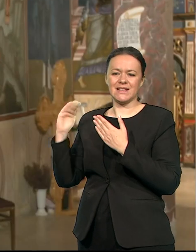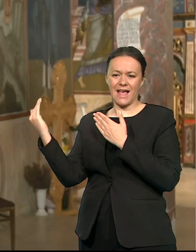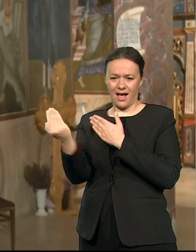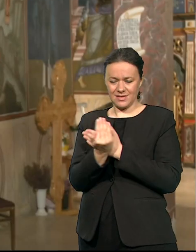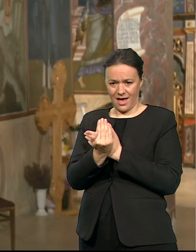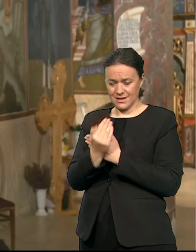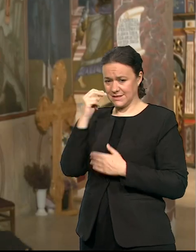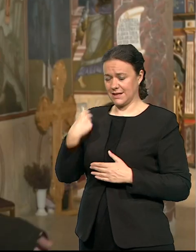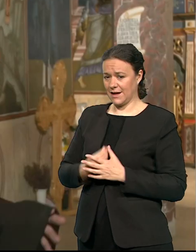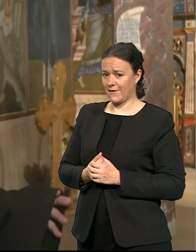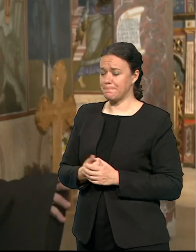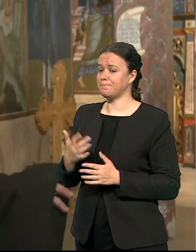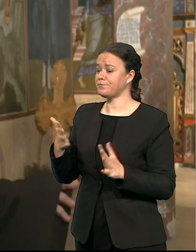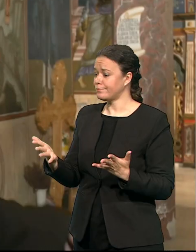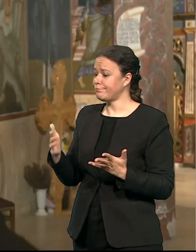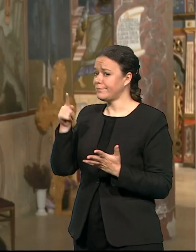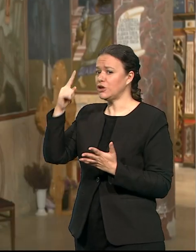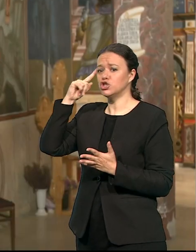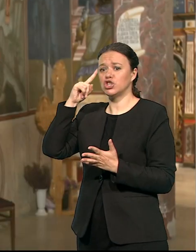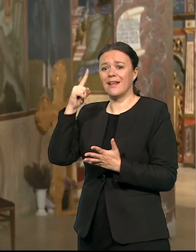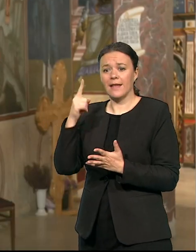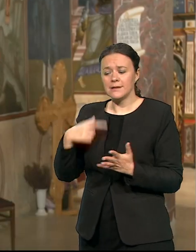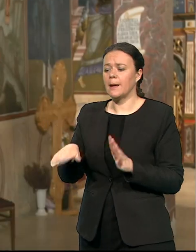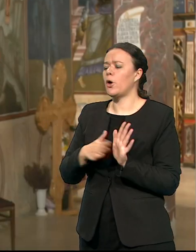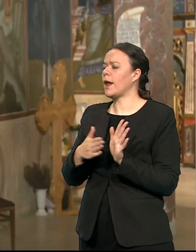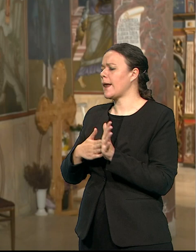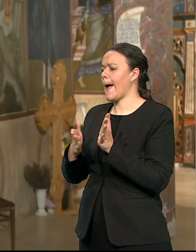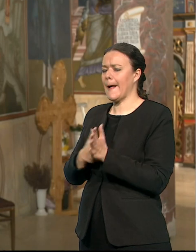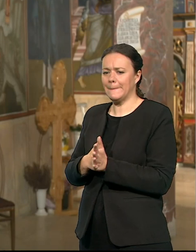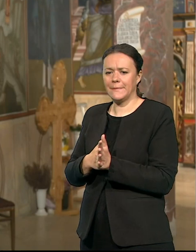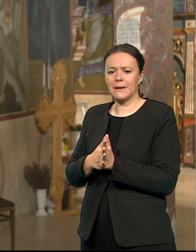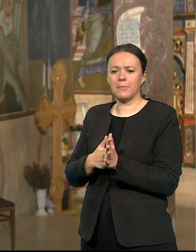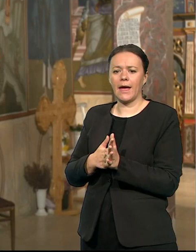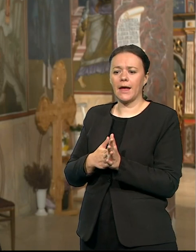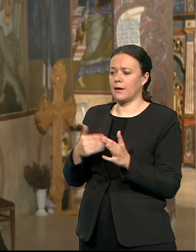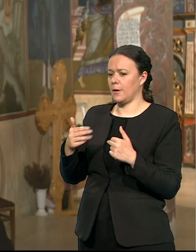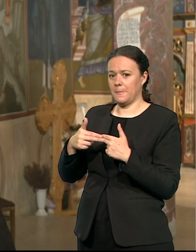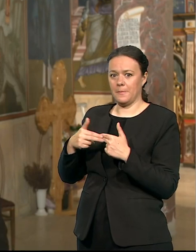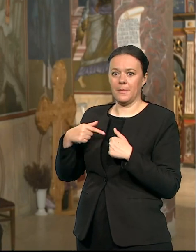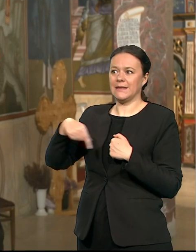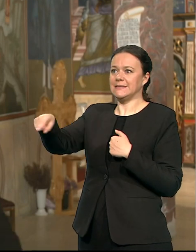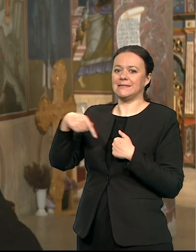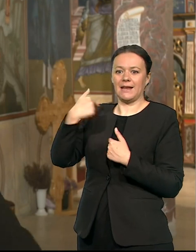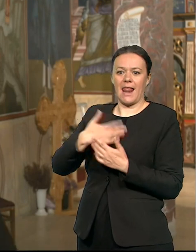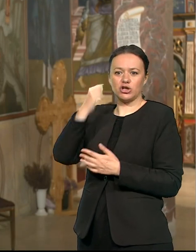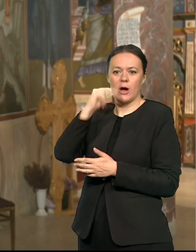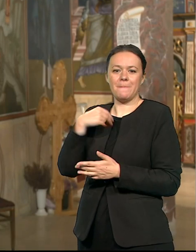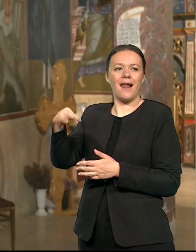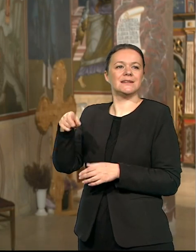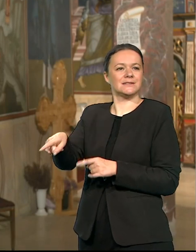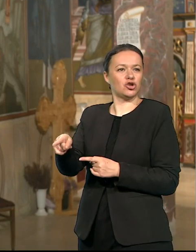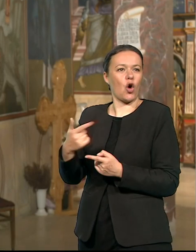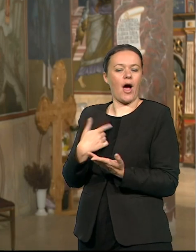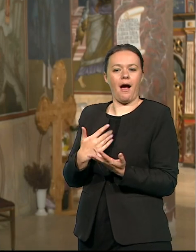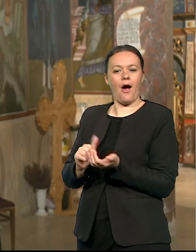Manastir je znači da znamo, ako je primjer radi u blizini našoj, to bi bilo za nas kao neka prednost. Možemo da